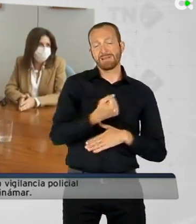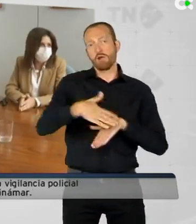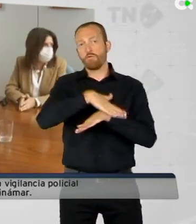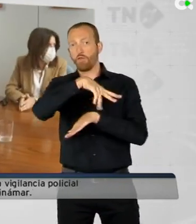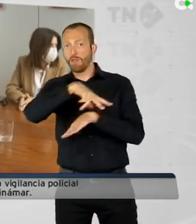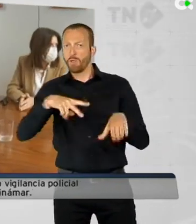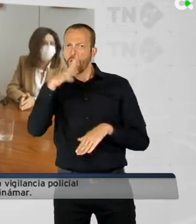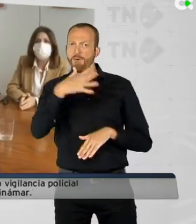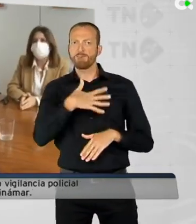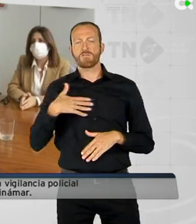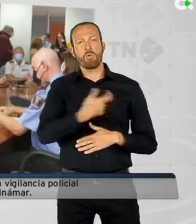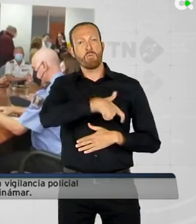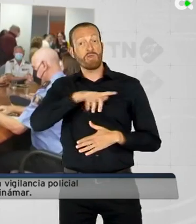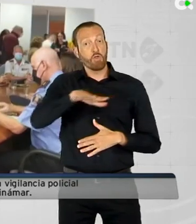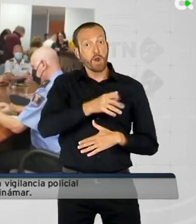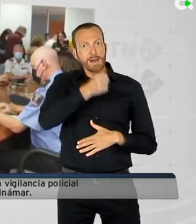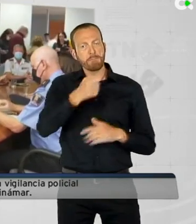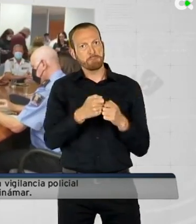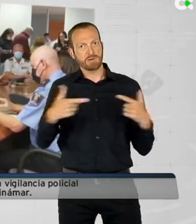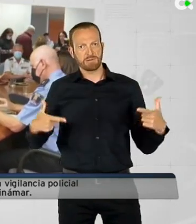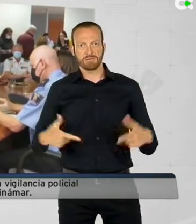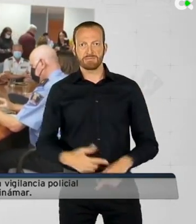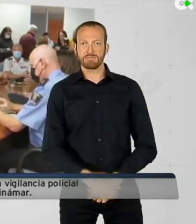para reforzar la vigilancia policial en Ginamar.